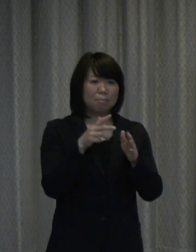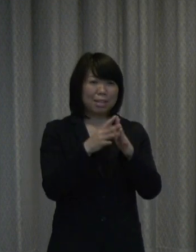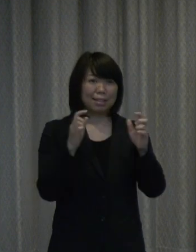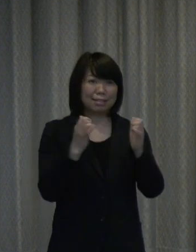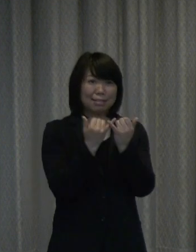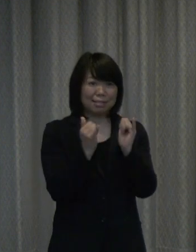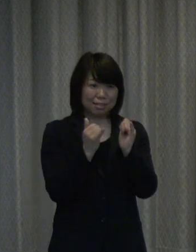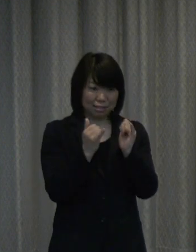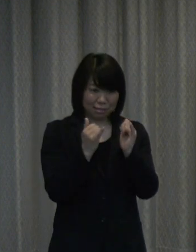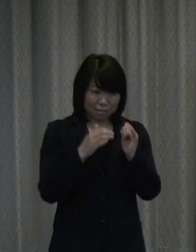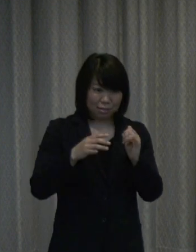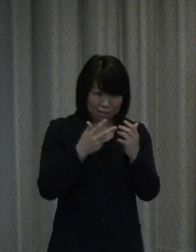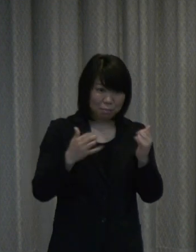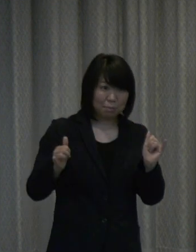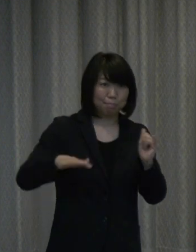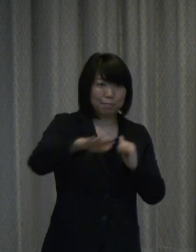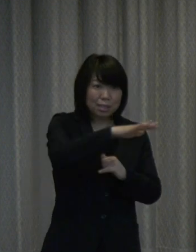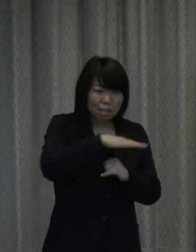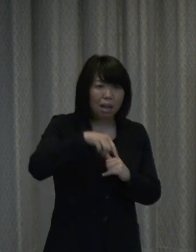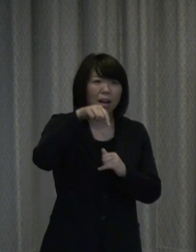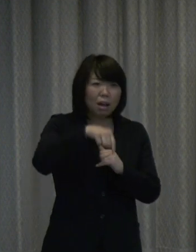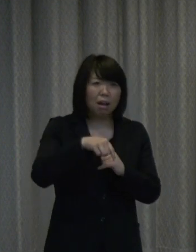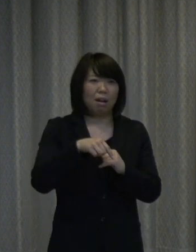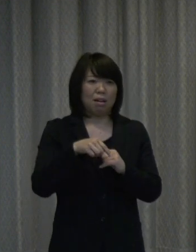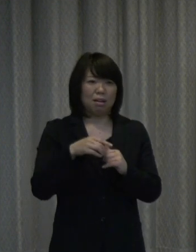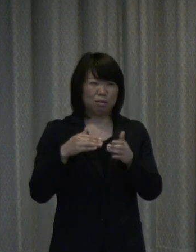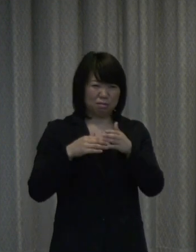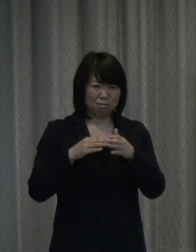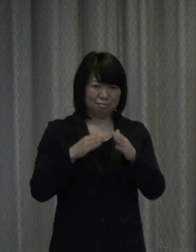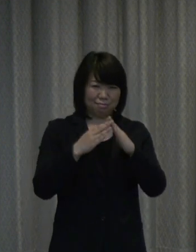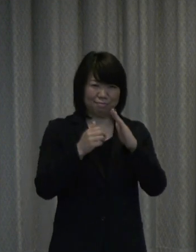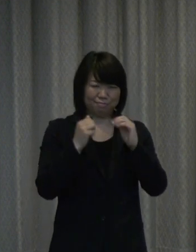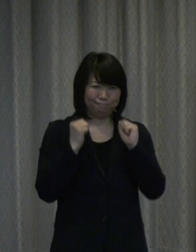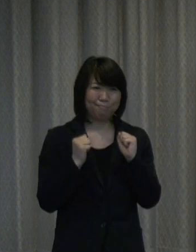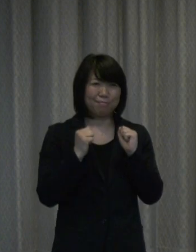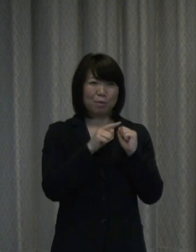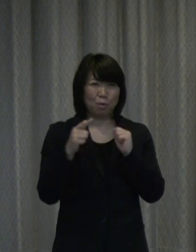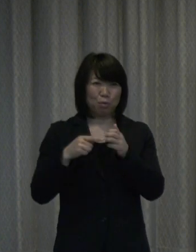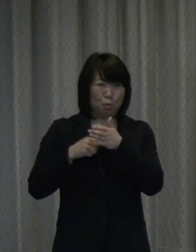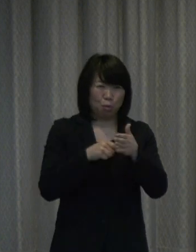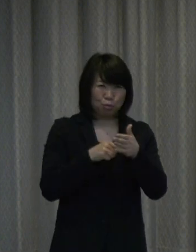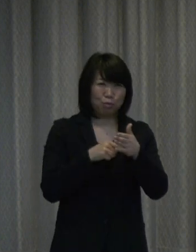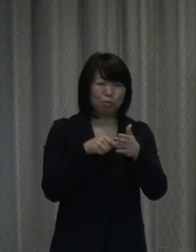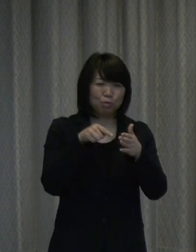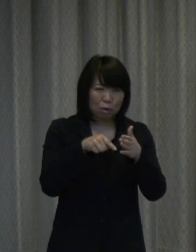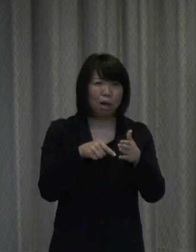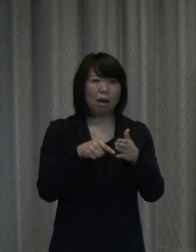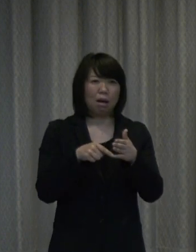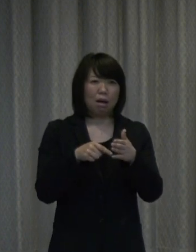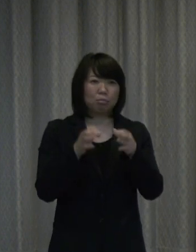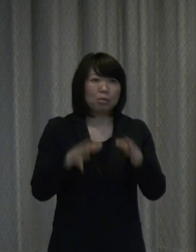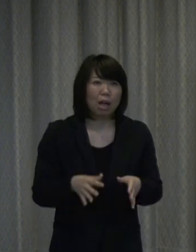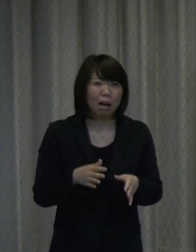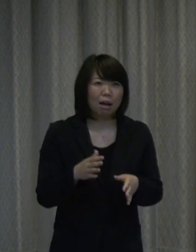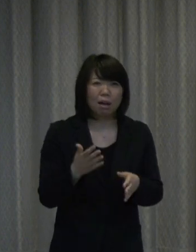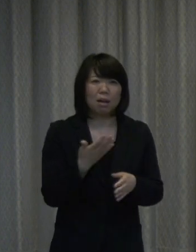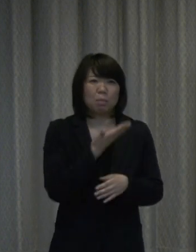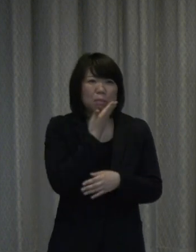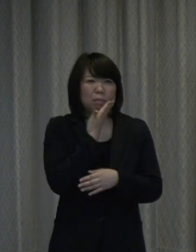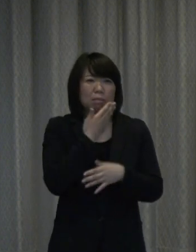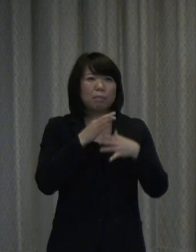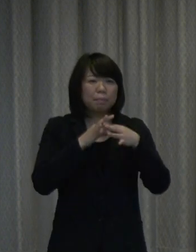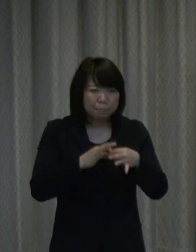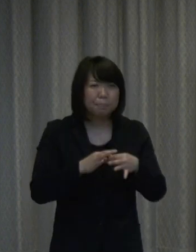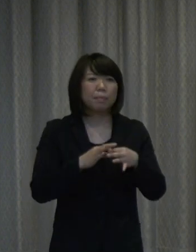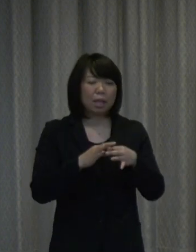水泡に帰すことのないように、決して気を緩めずに、不要不急の帰省や旅行